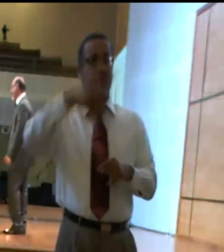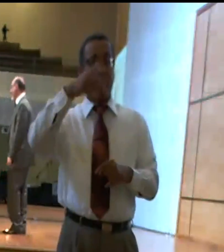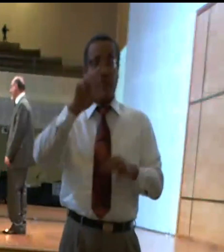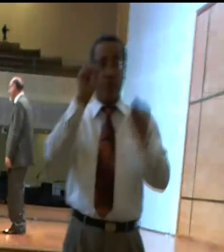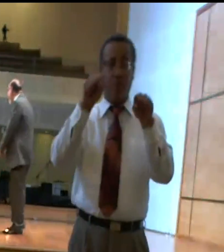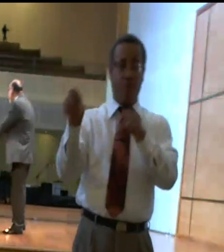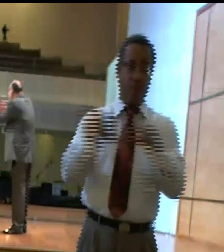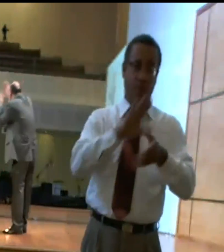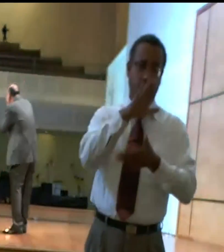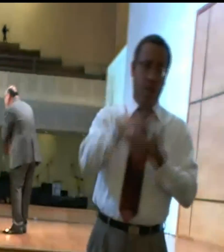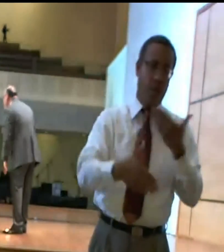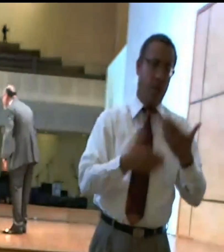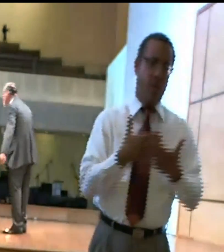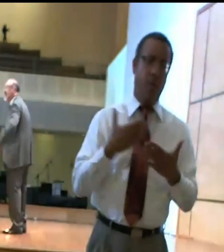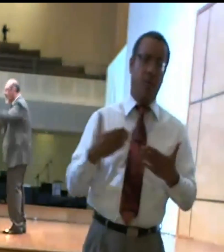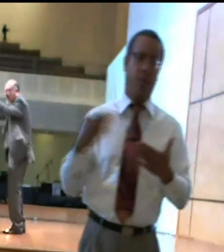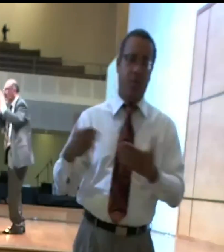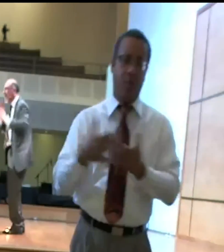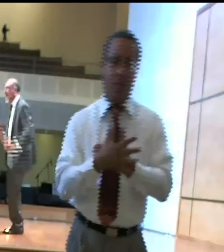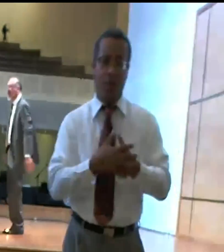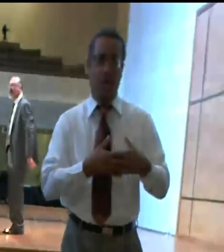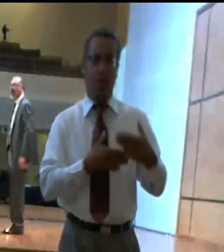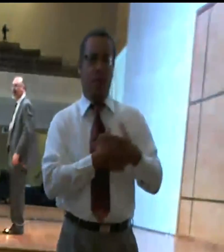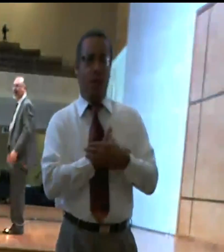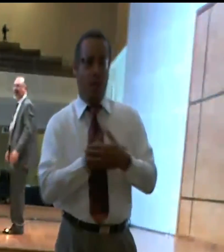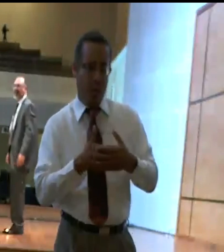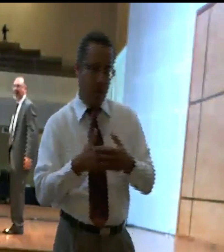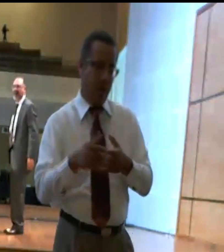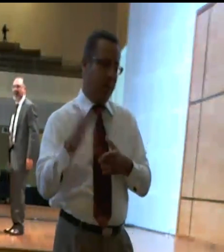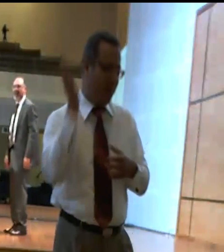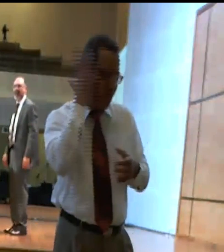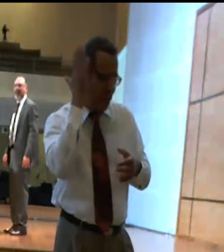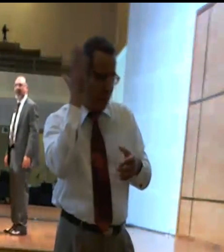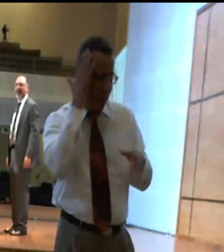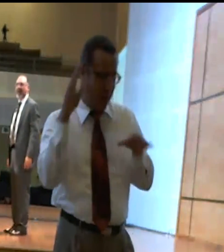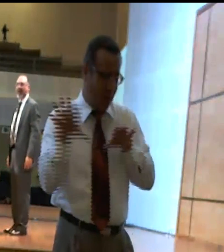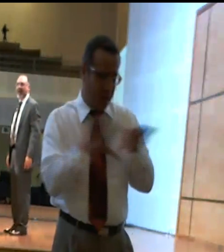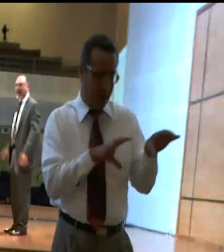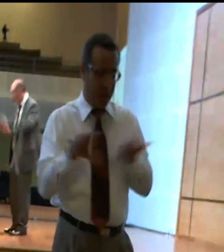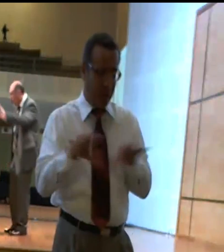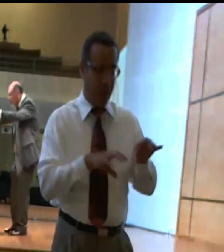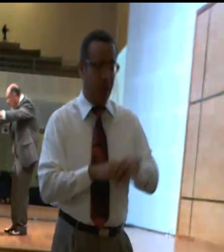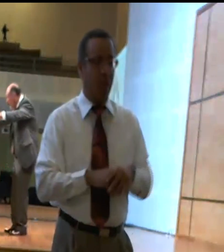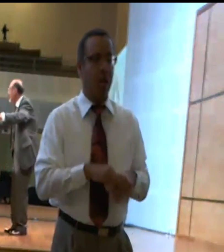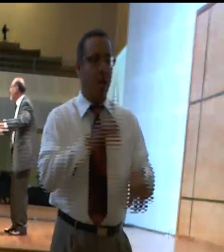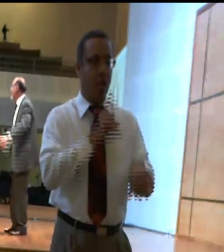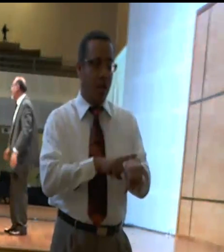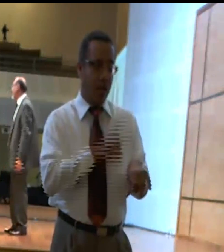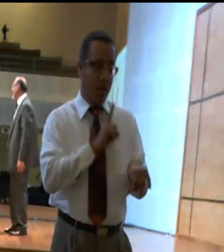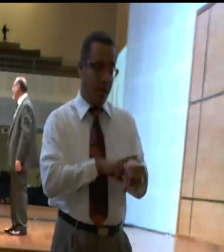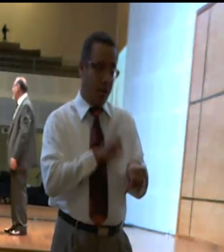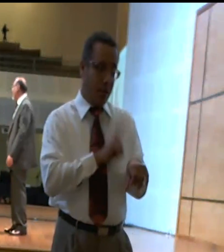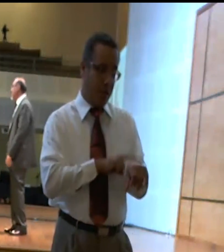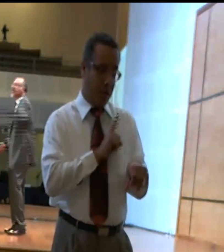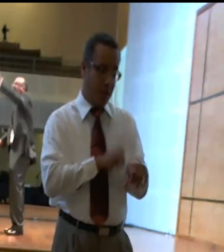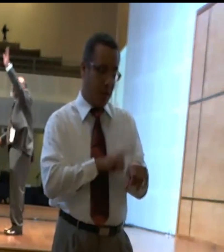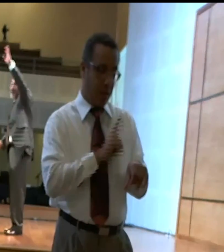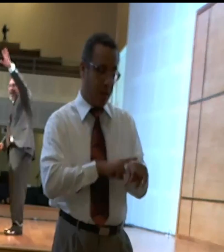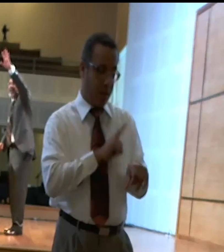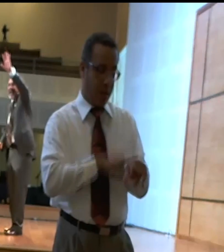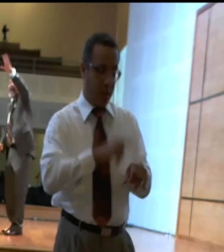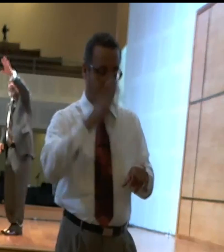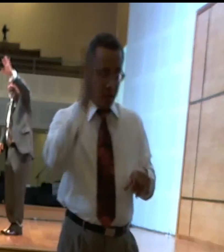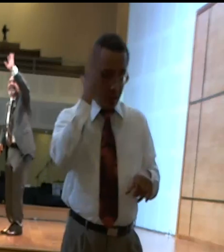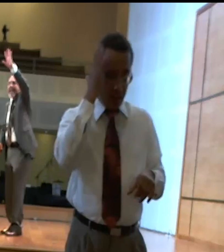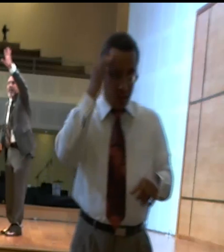Déjale eso a Dios en sus manos. Él se encargará. en su momento. Él sabe